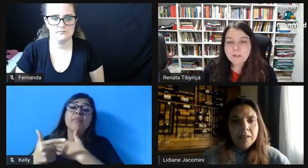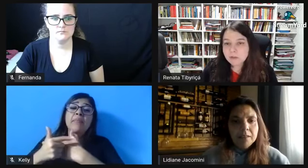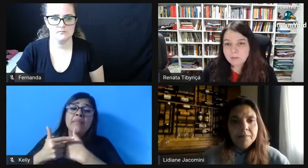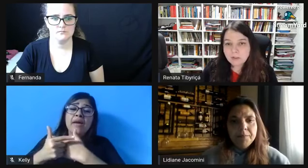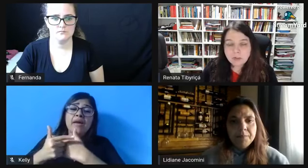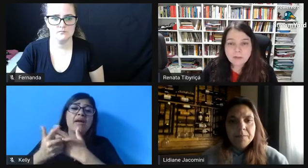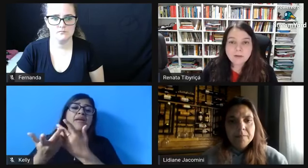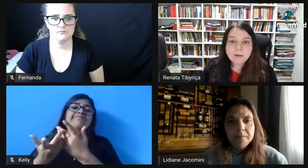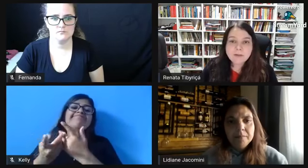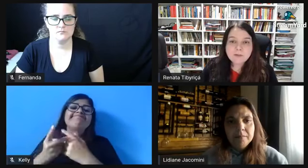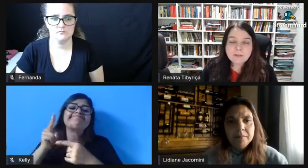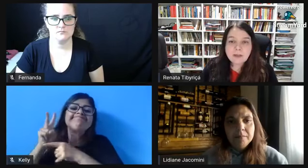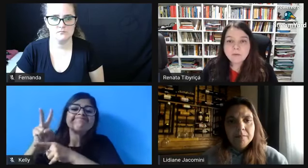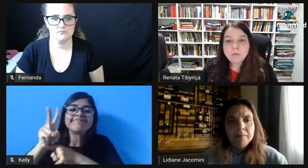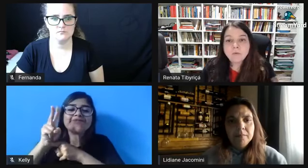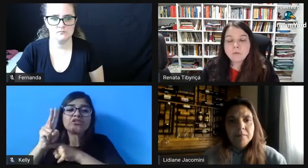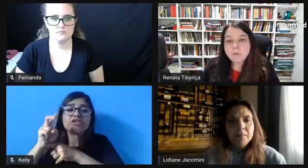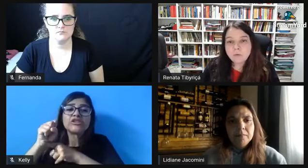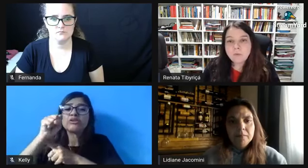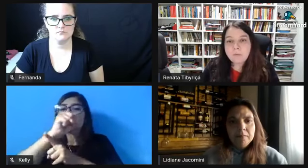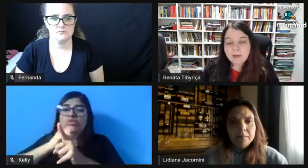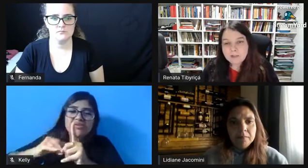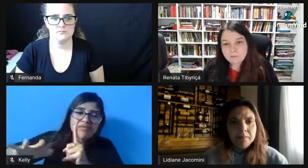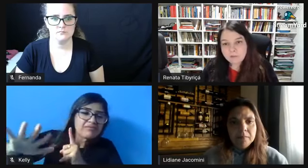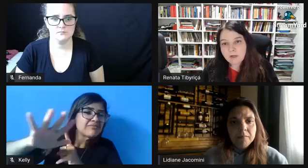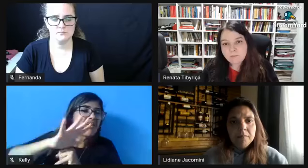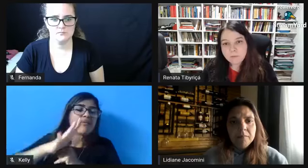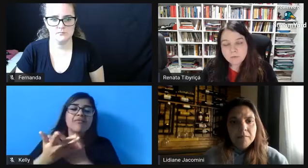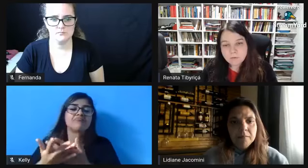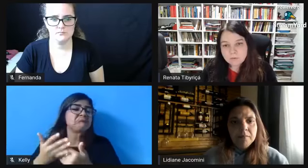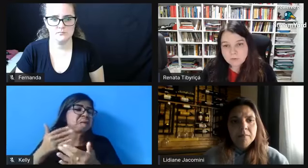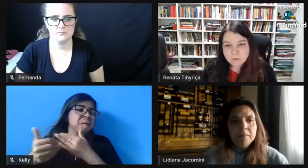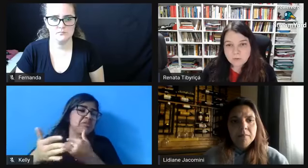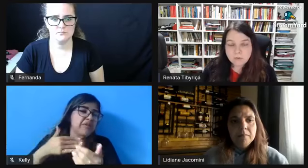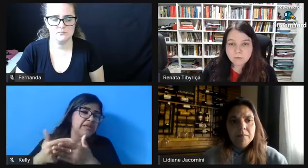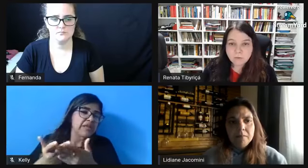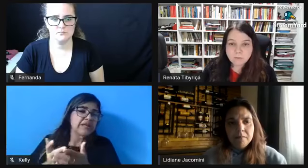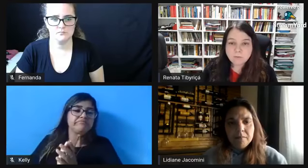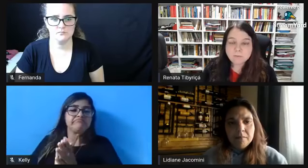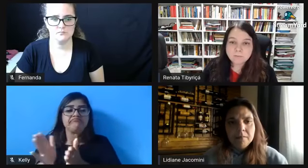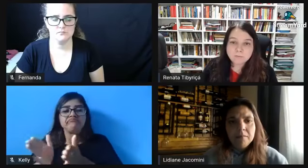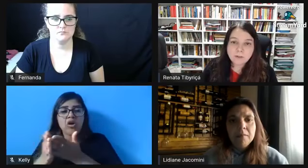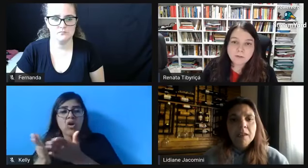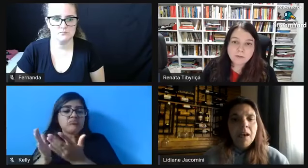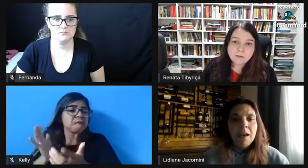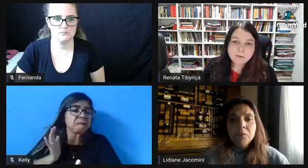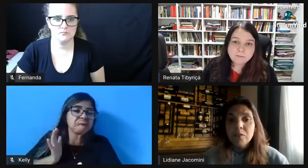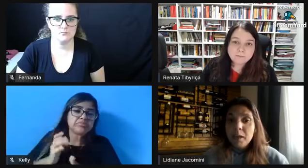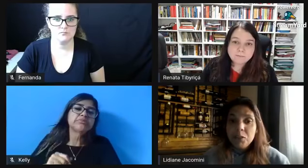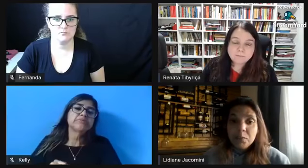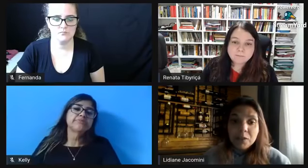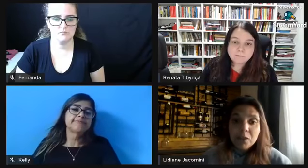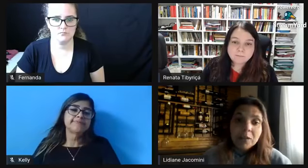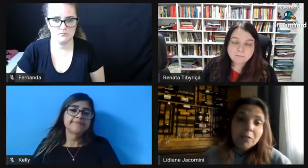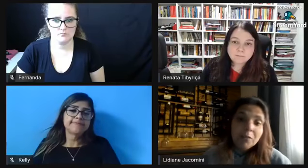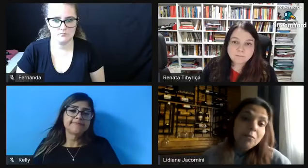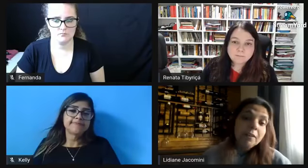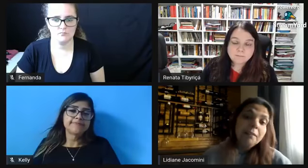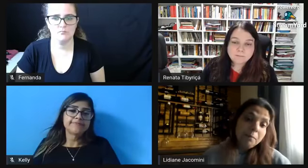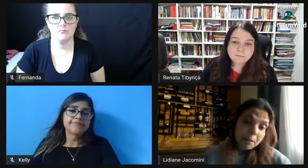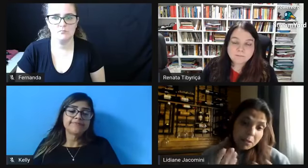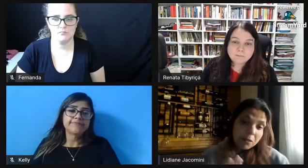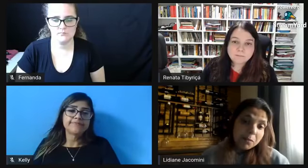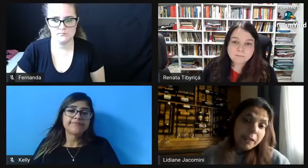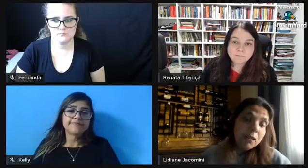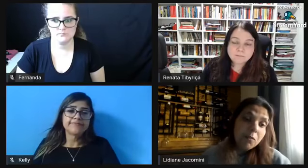então, independentemente se é de um grupo mais vulnerável do ponto de vista socioeconômico. Aí eu só ia pedir para a senhora